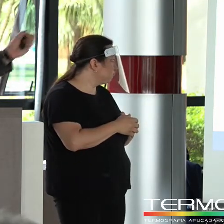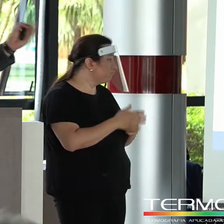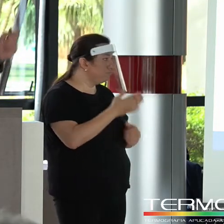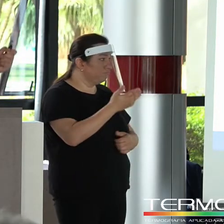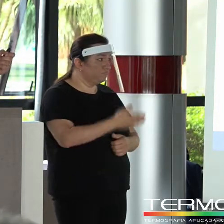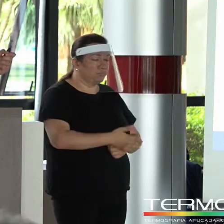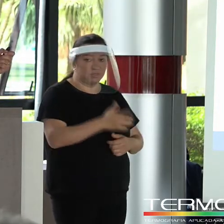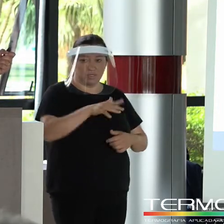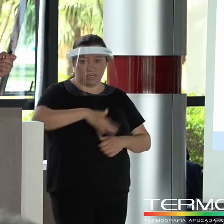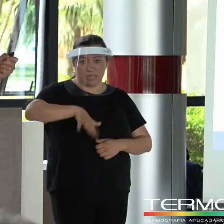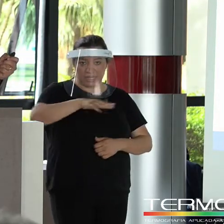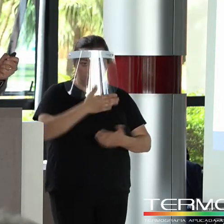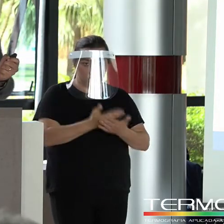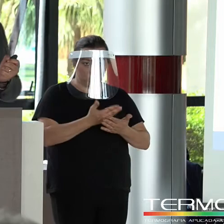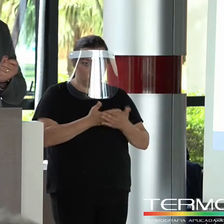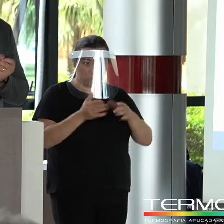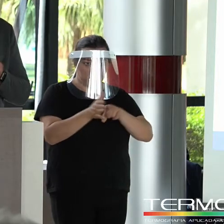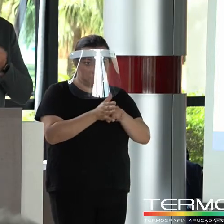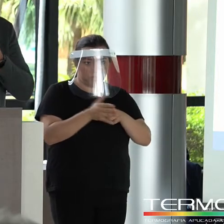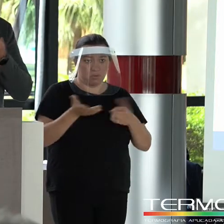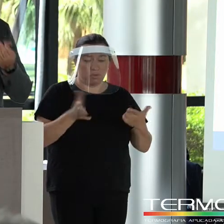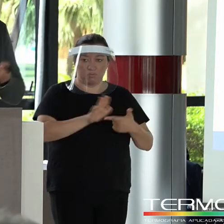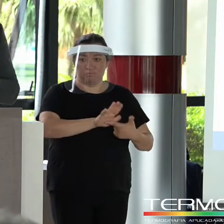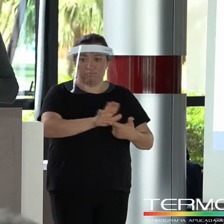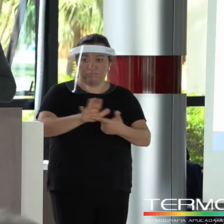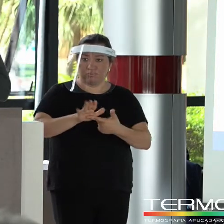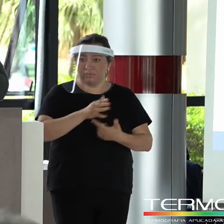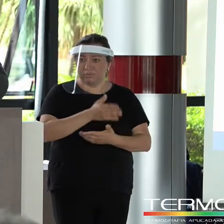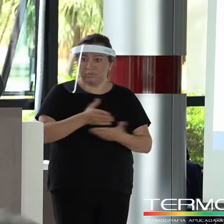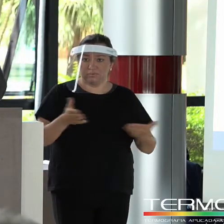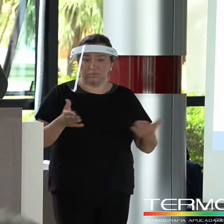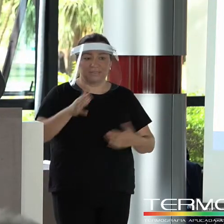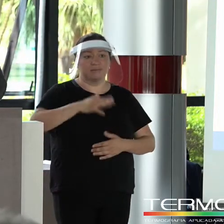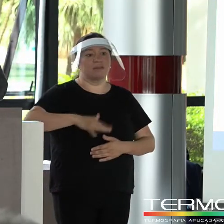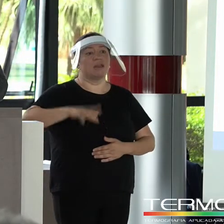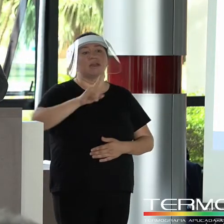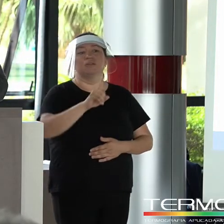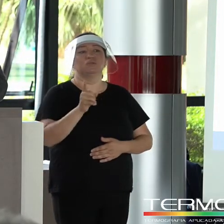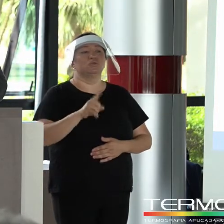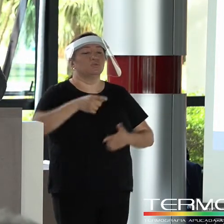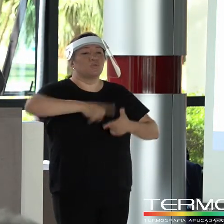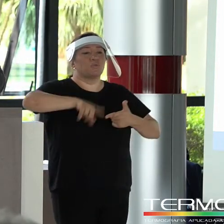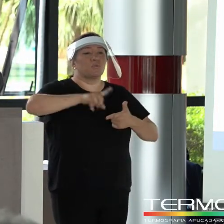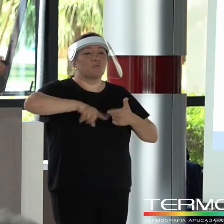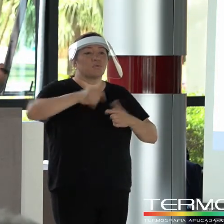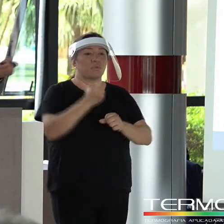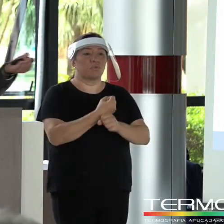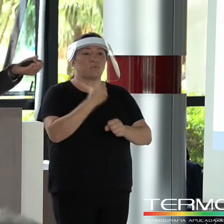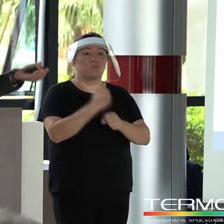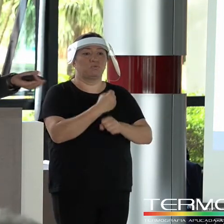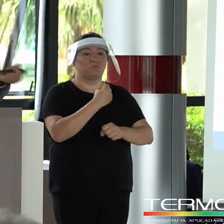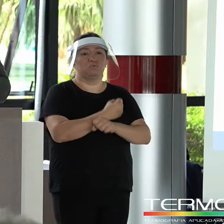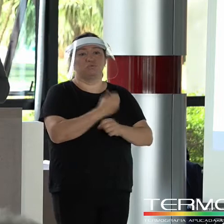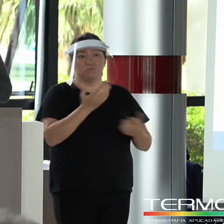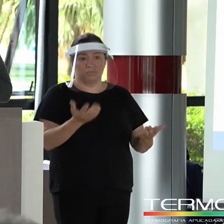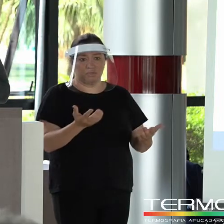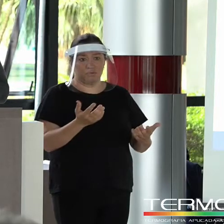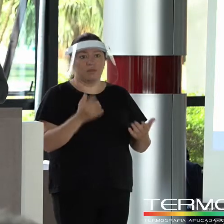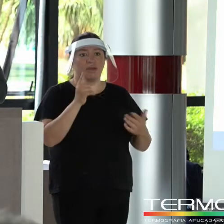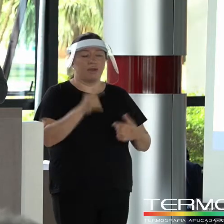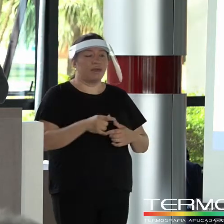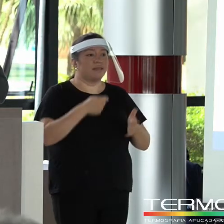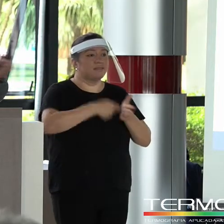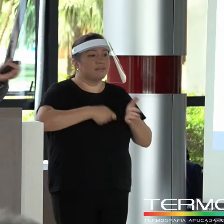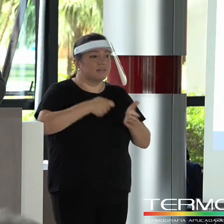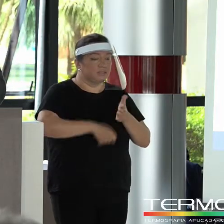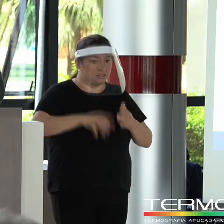a área de estudo que eu quero mostrar, eu quero falar um pouquinho aqui da área da patologia das construções, que é a área que trata dos problemas das